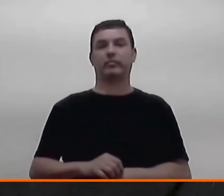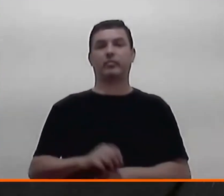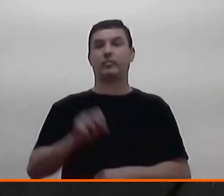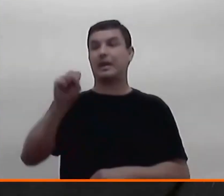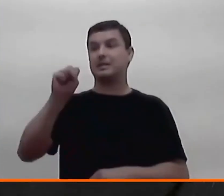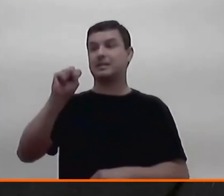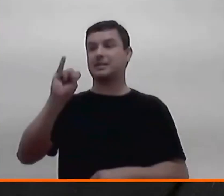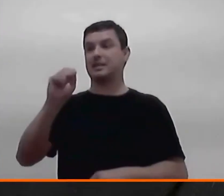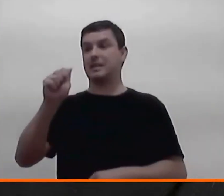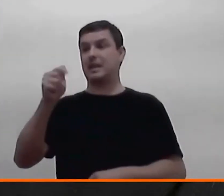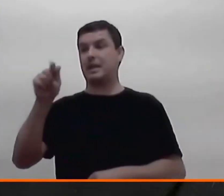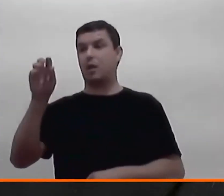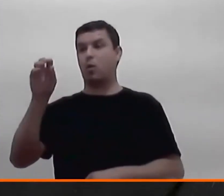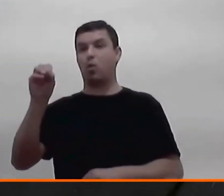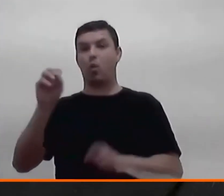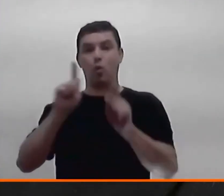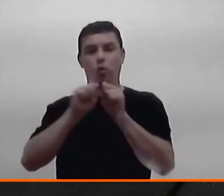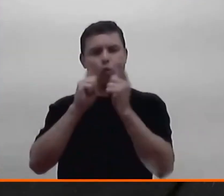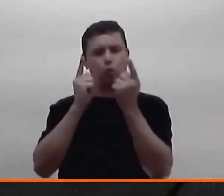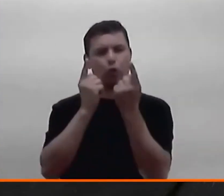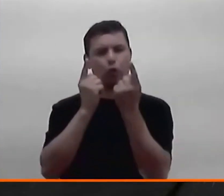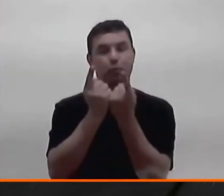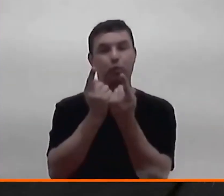grupo, de